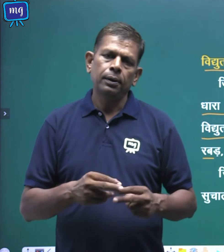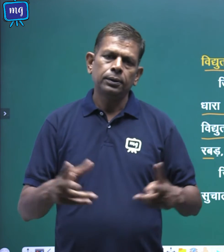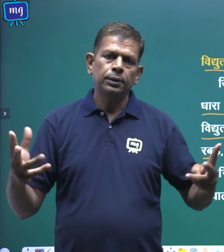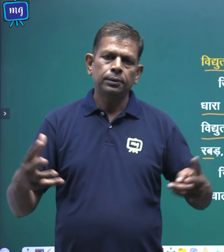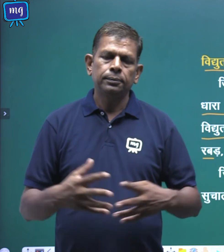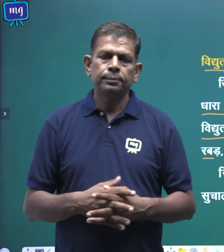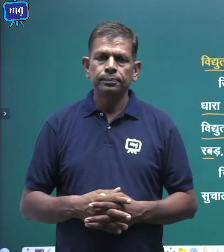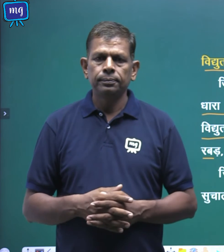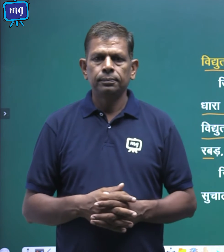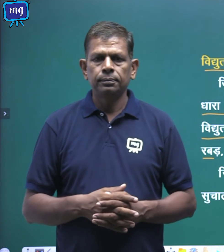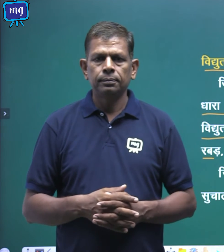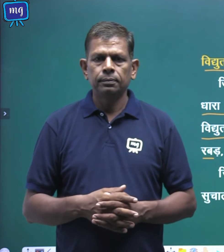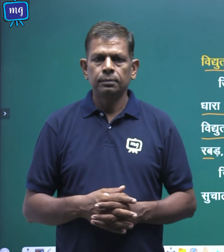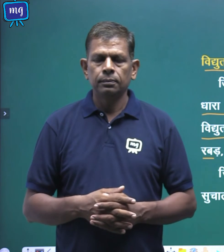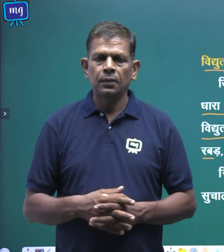आदि।